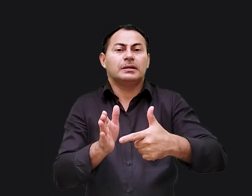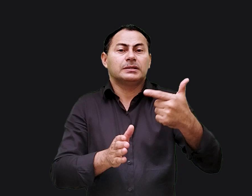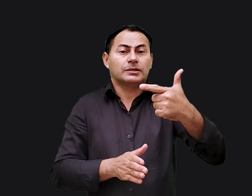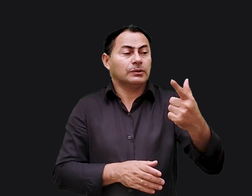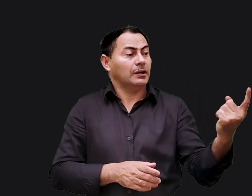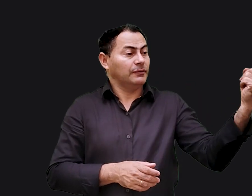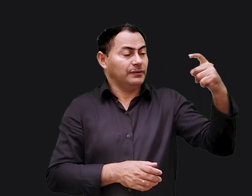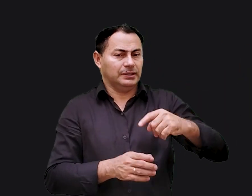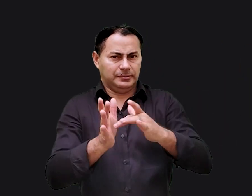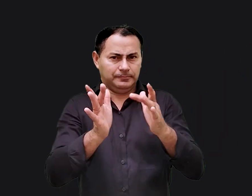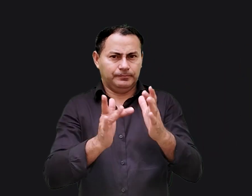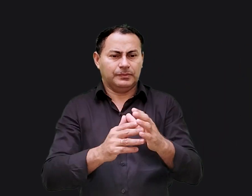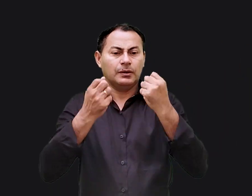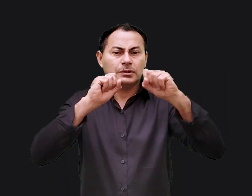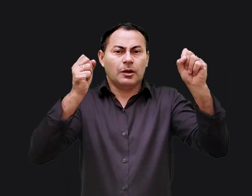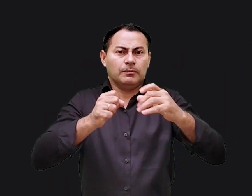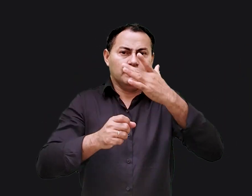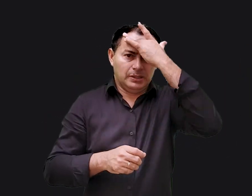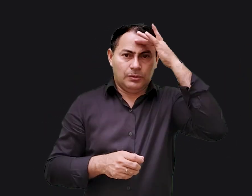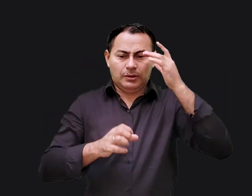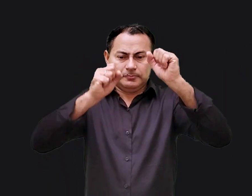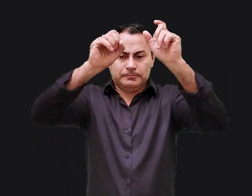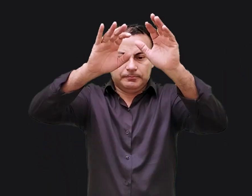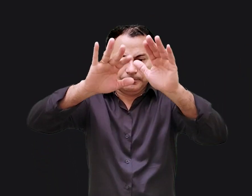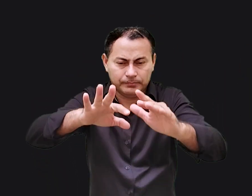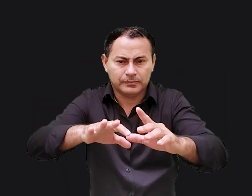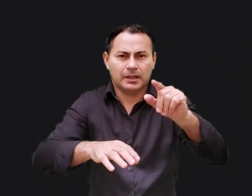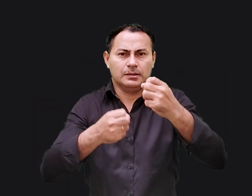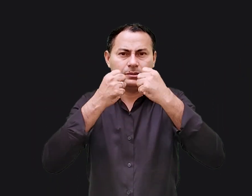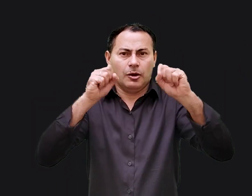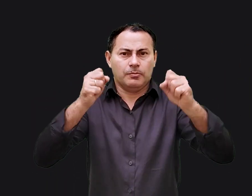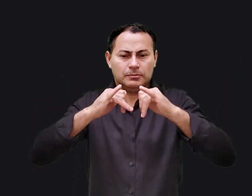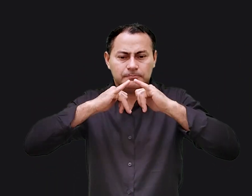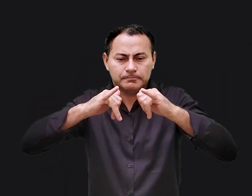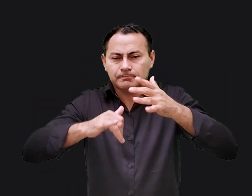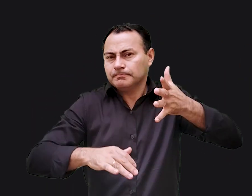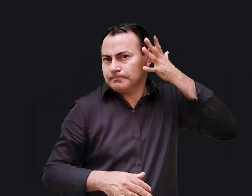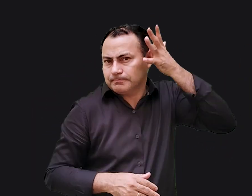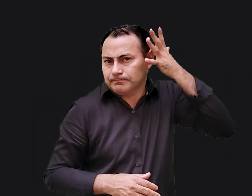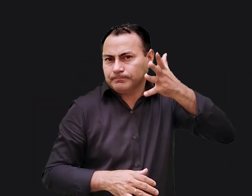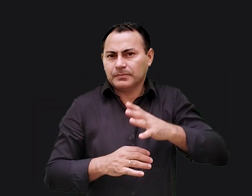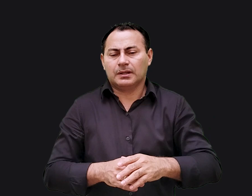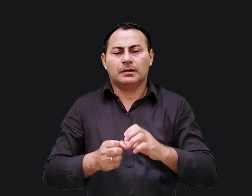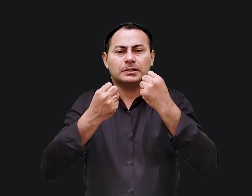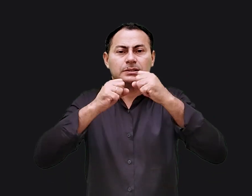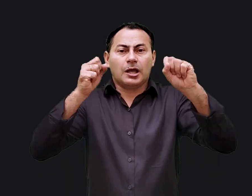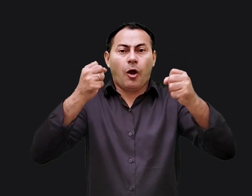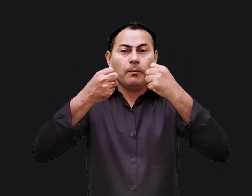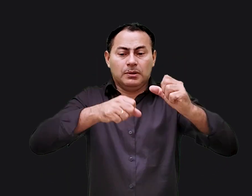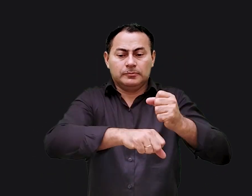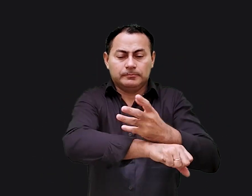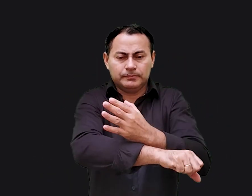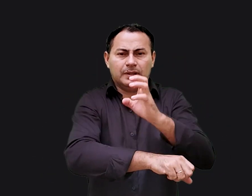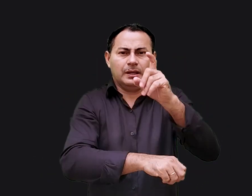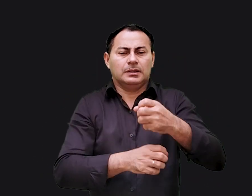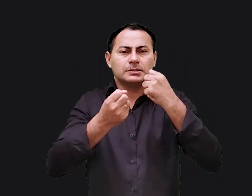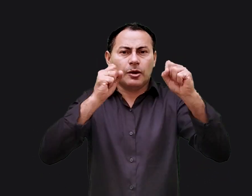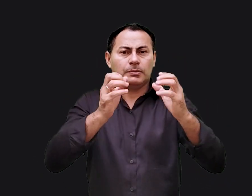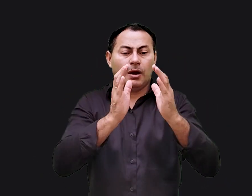de Jesus Cristo. Os salmos do homem abençoado geralmente são salmos de pregação. Os salmos emocionais são geralmente salmos